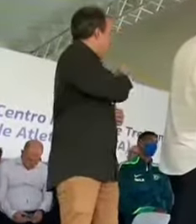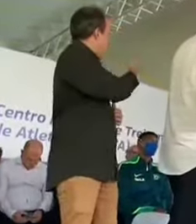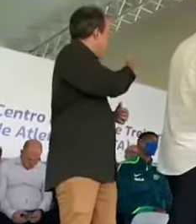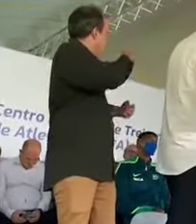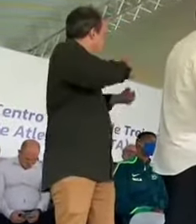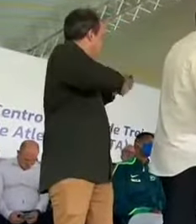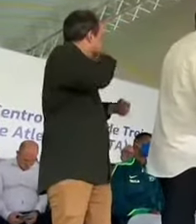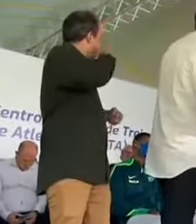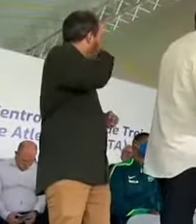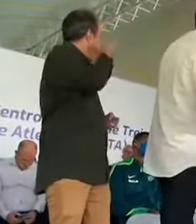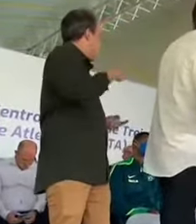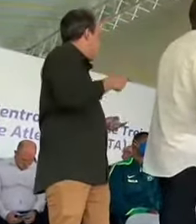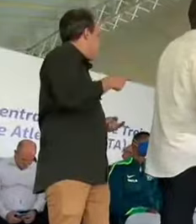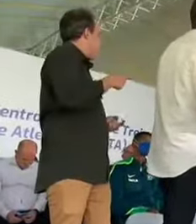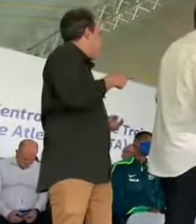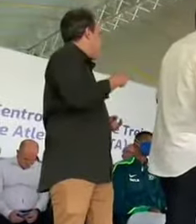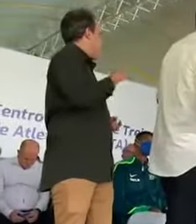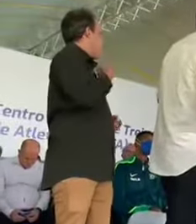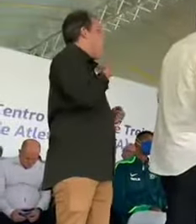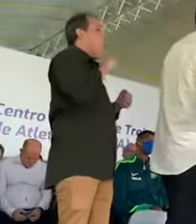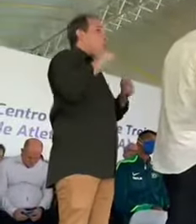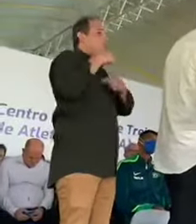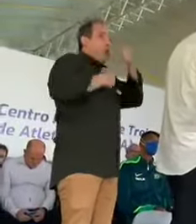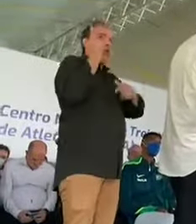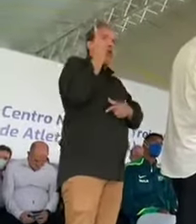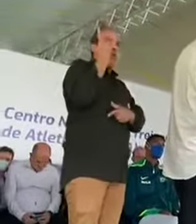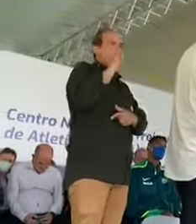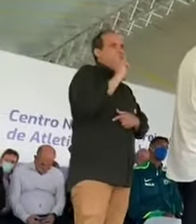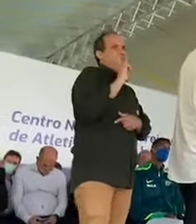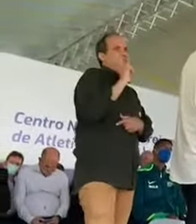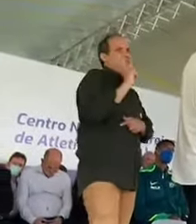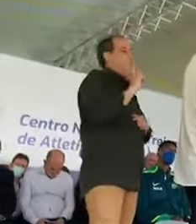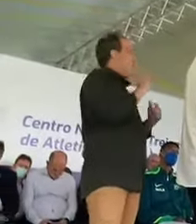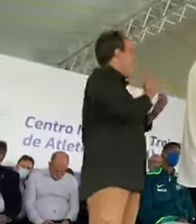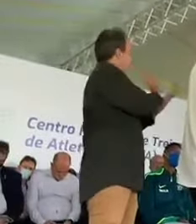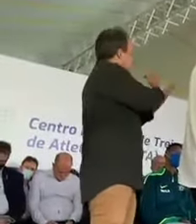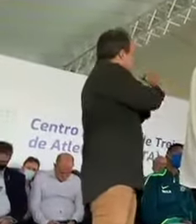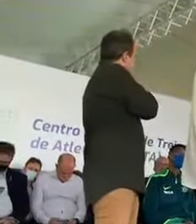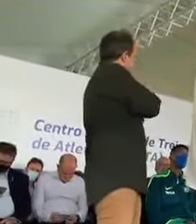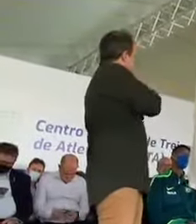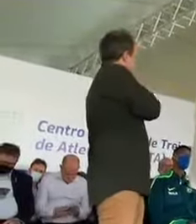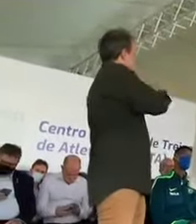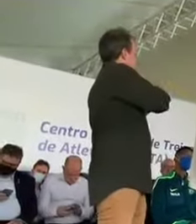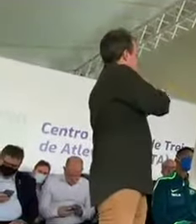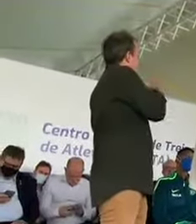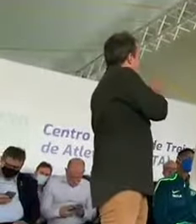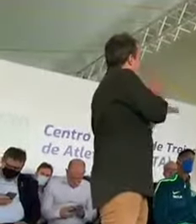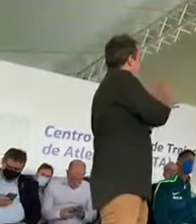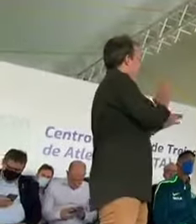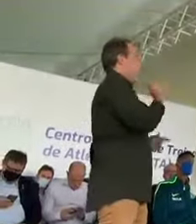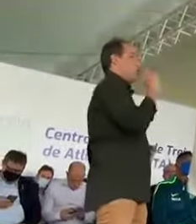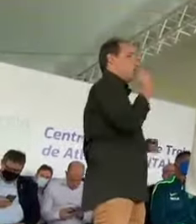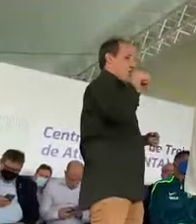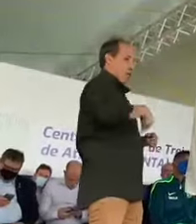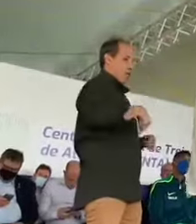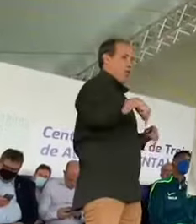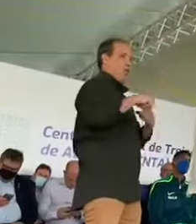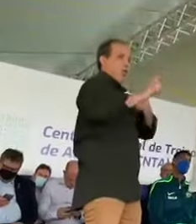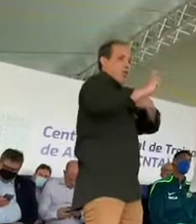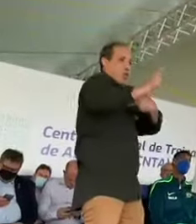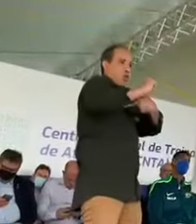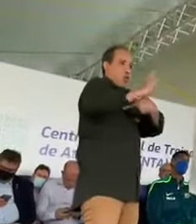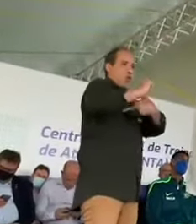políticos, não faço nada sozinho. Vocês que chancelam as nossas propostas, ou nós aqui no